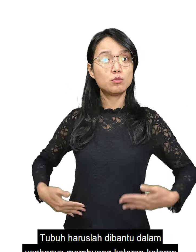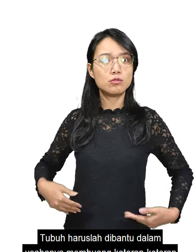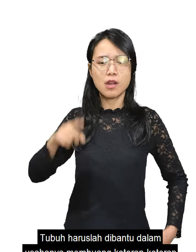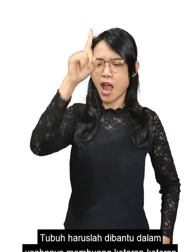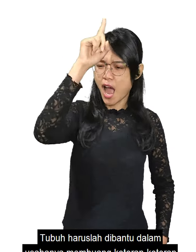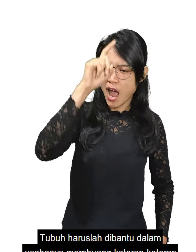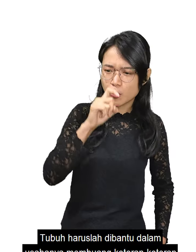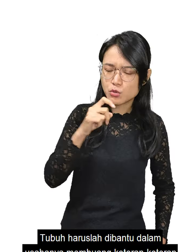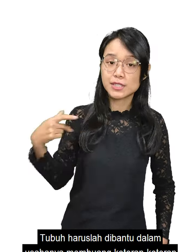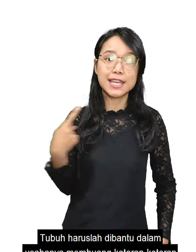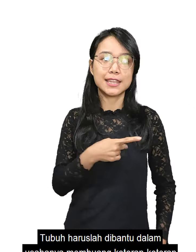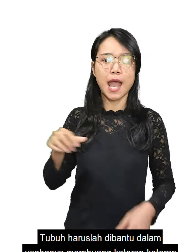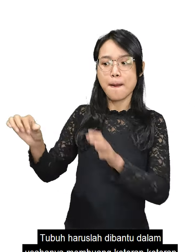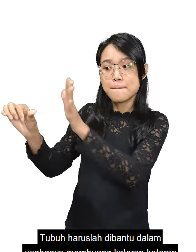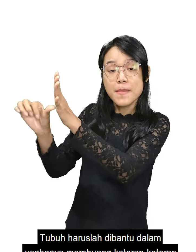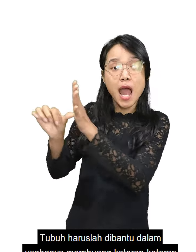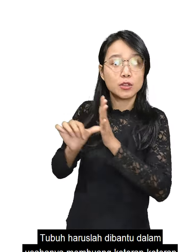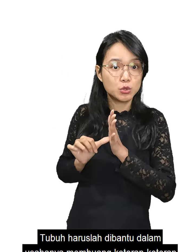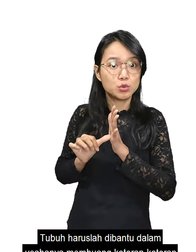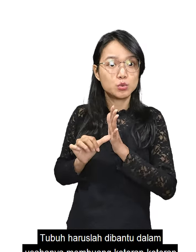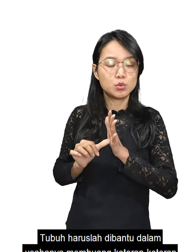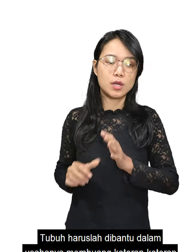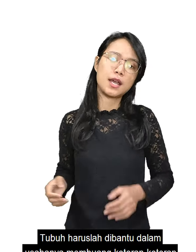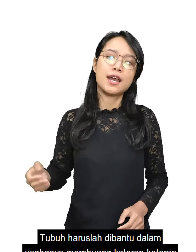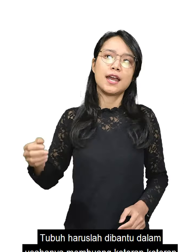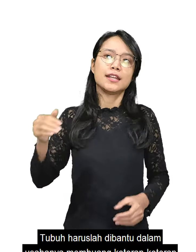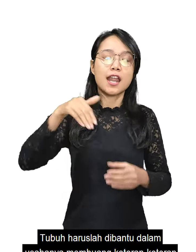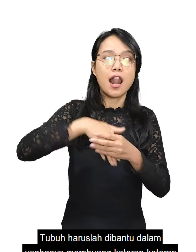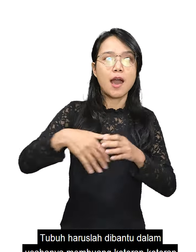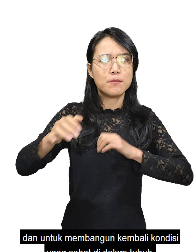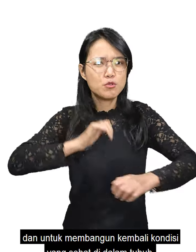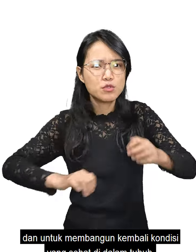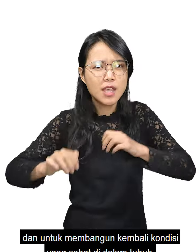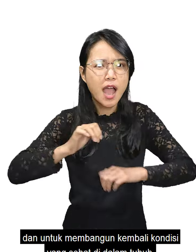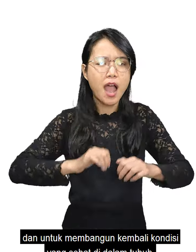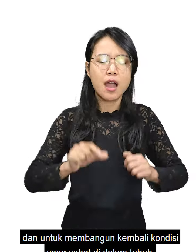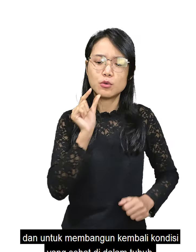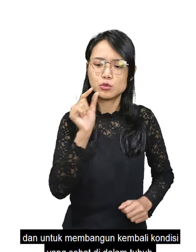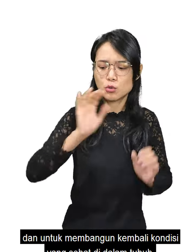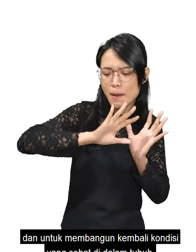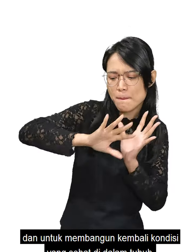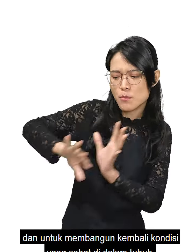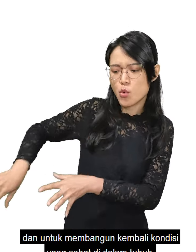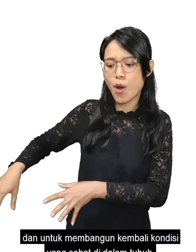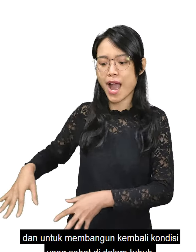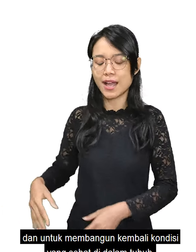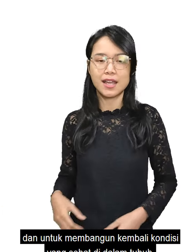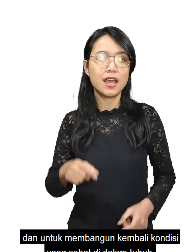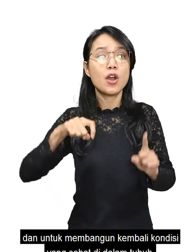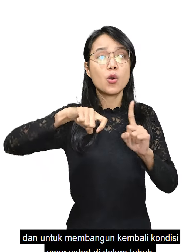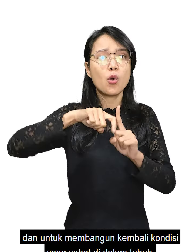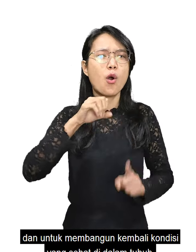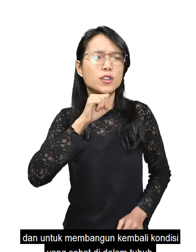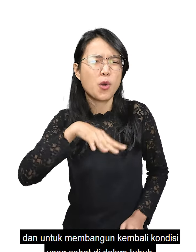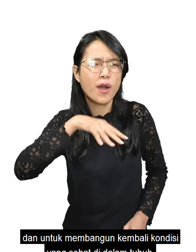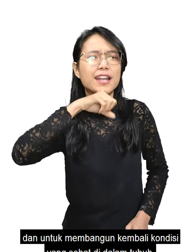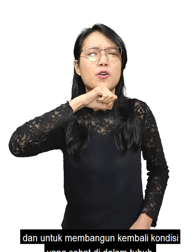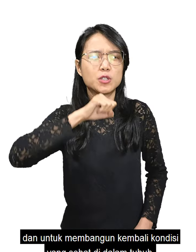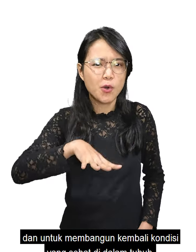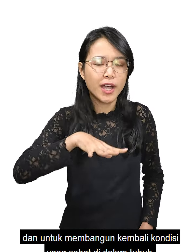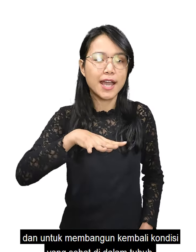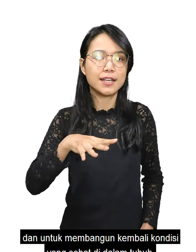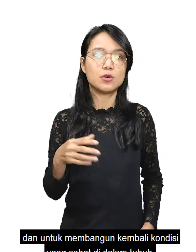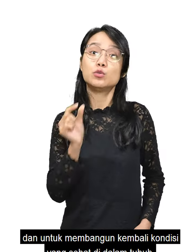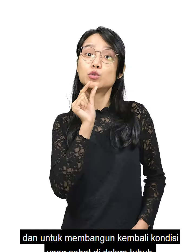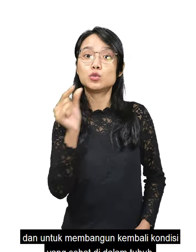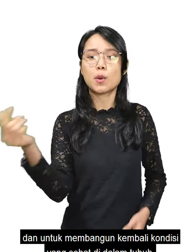dibantu dalam usahanya membuang kotoran-kotoran dan untuk membangun kembali kondisi yang sehat